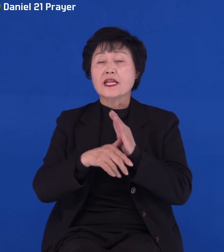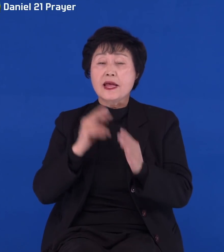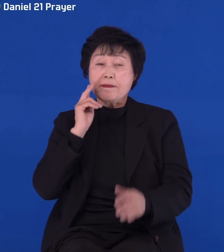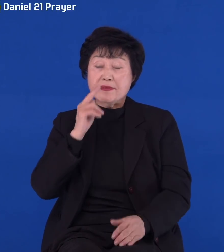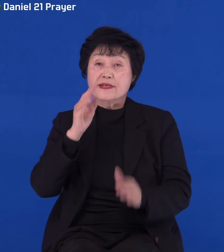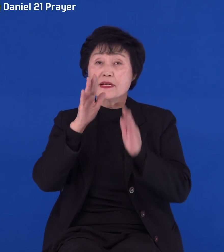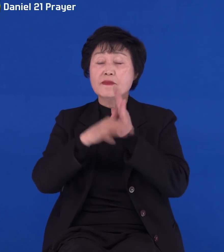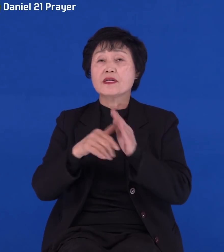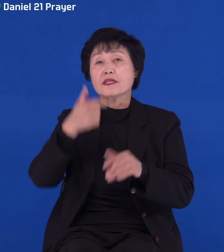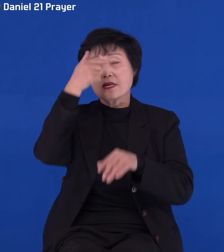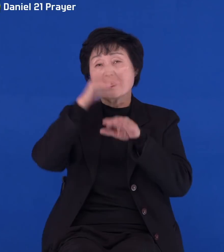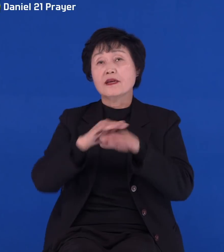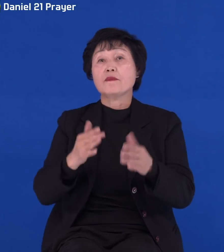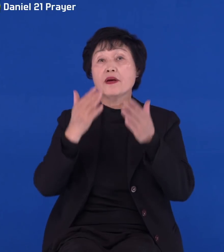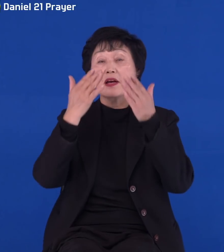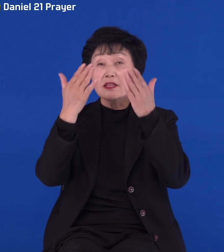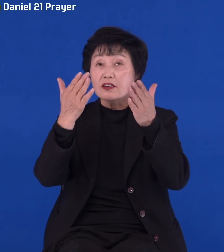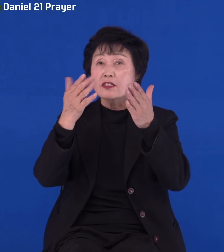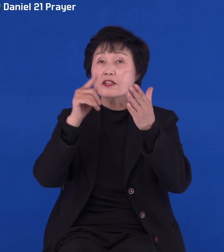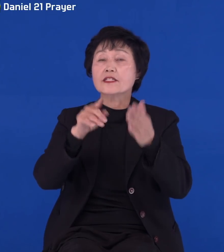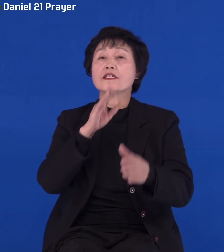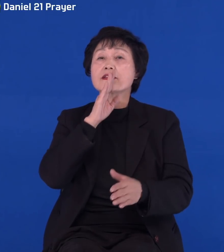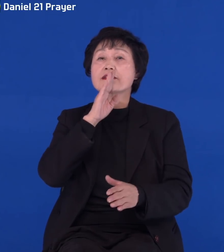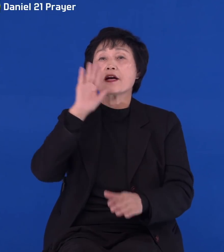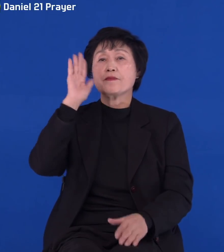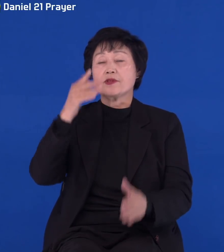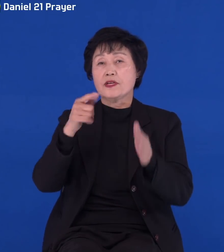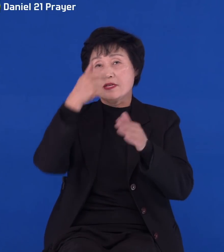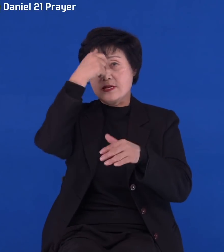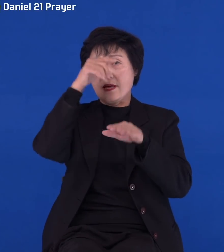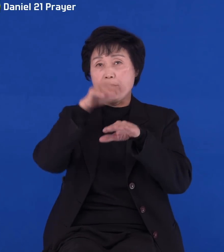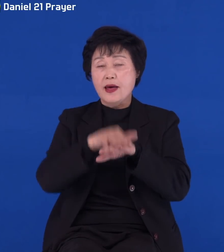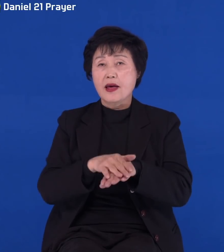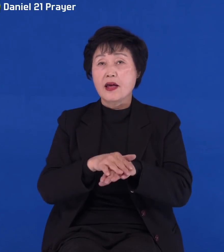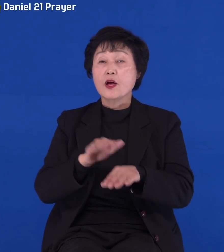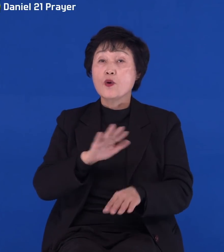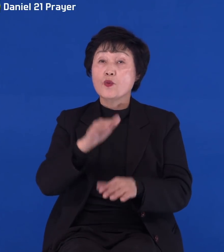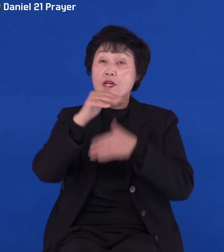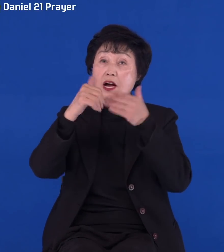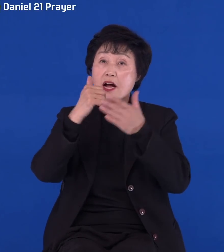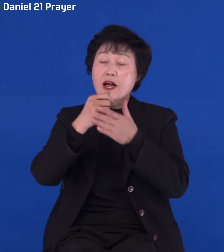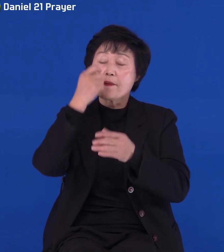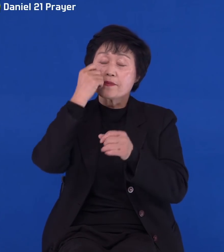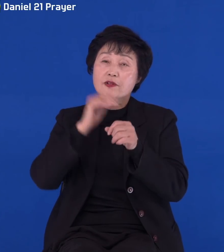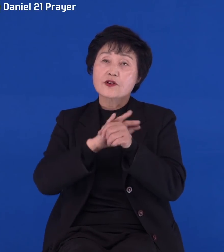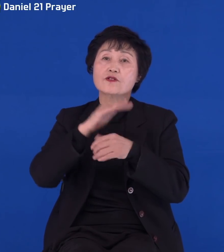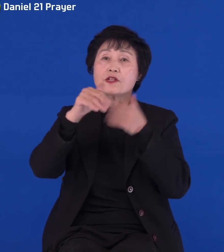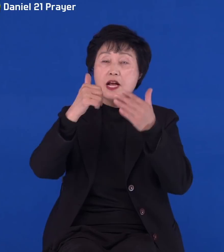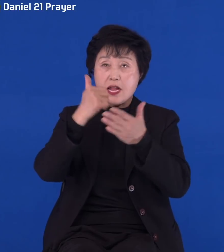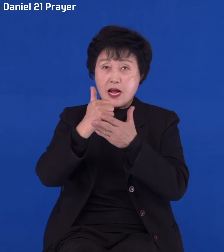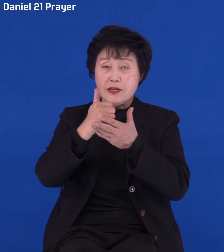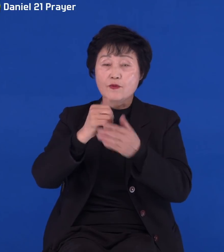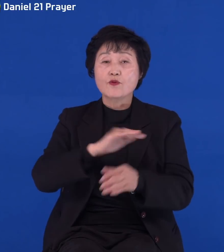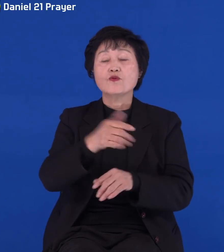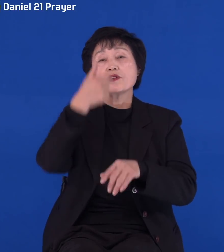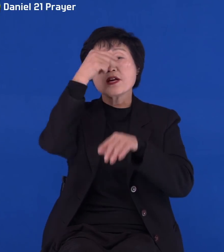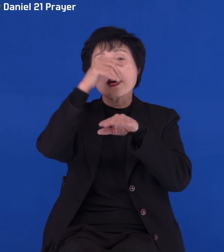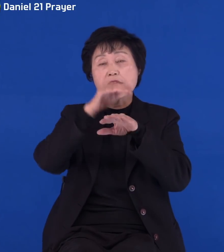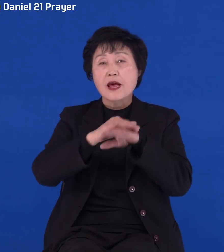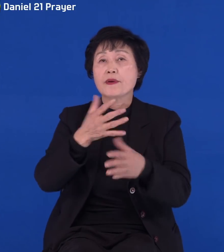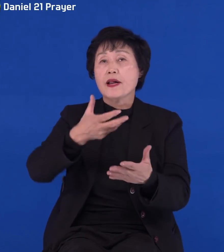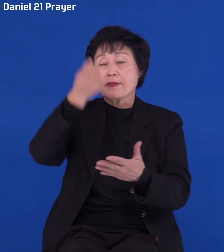우리의 문제가 해결되지 않았음에도 불구하고 우리 주님은 긍휼의 하나님이기 때문에 우리의 예배를 받기에 합당하시세요.